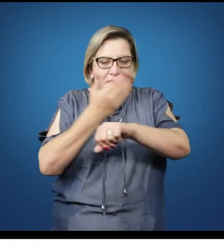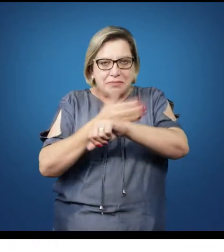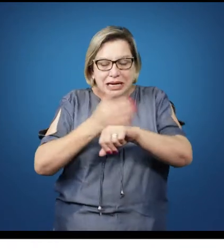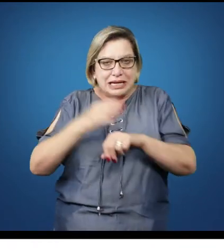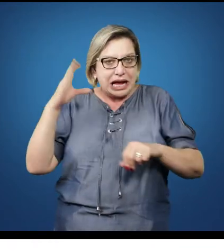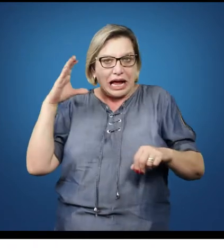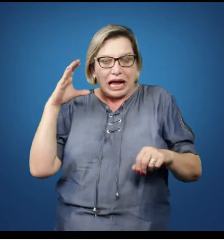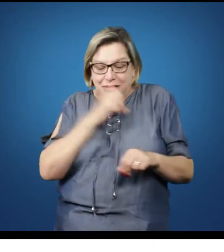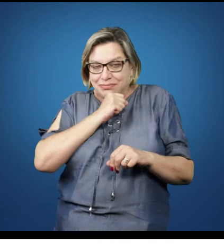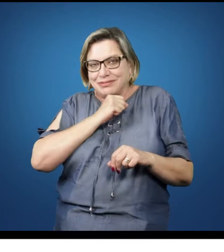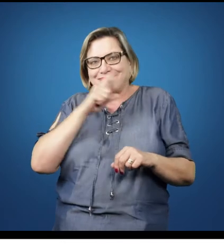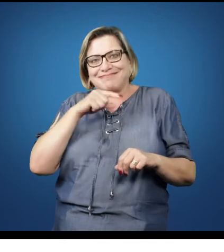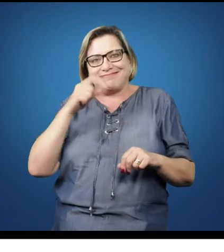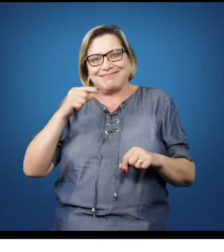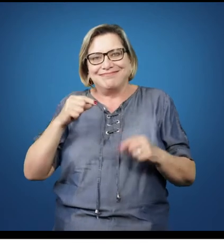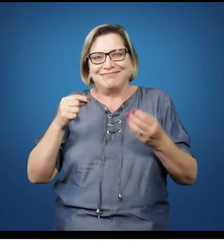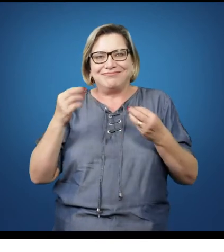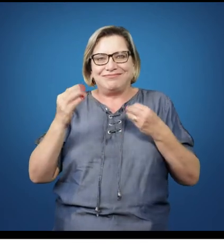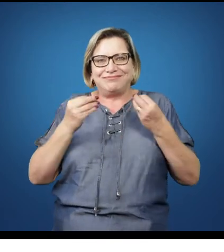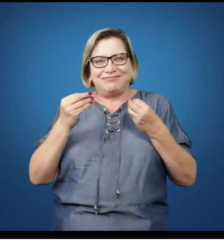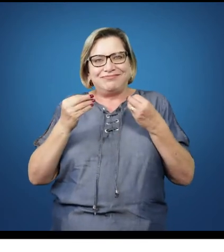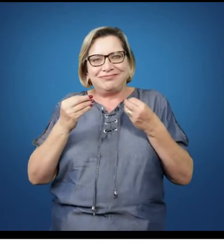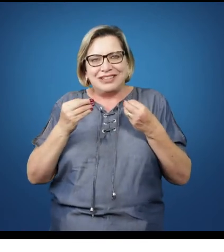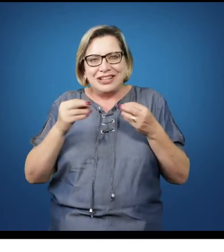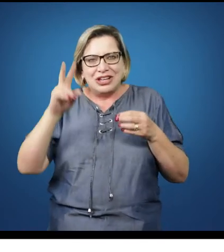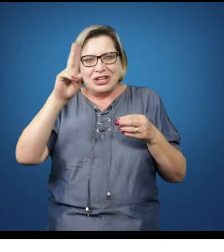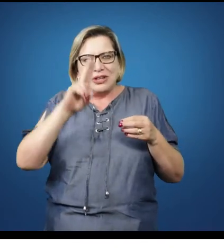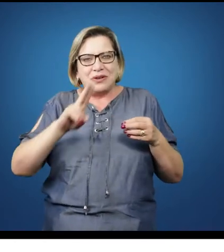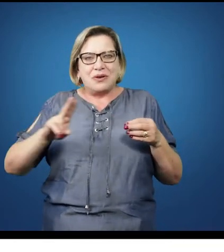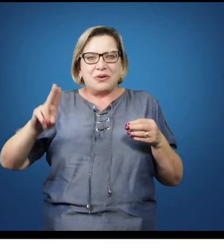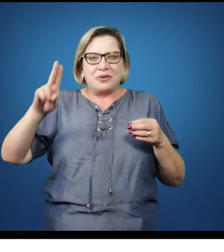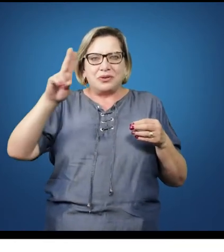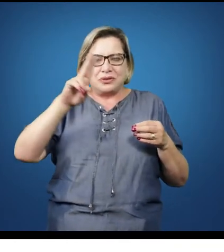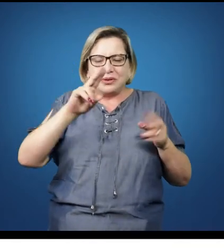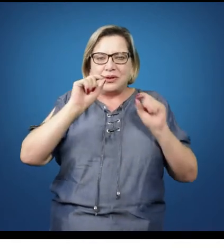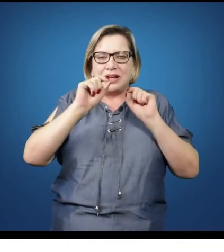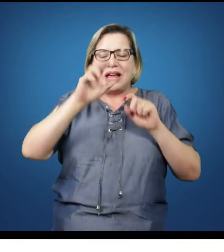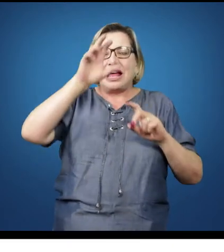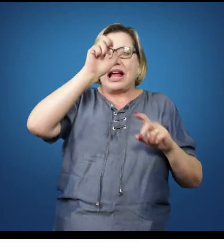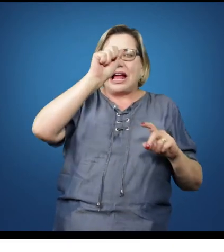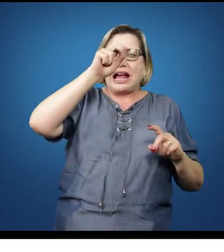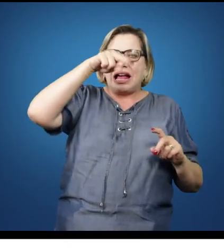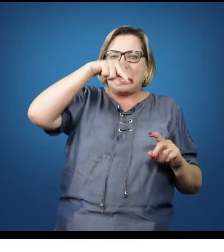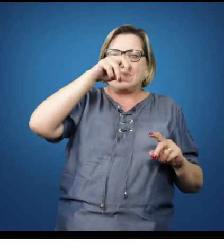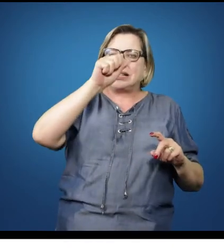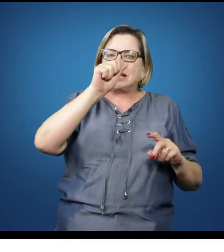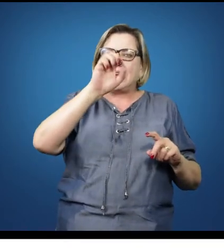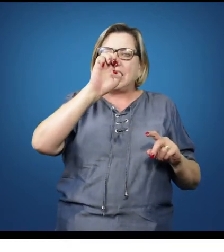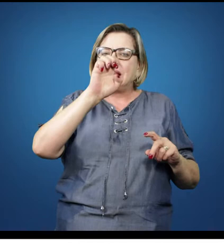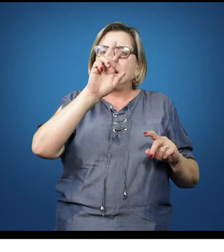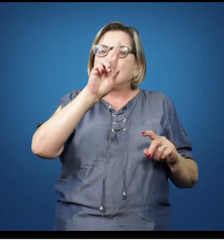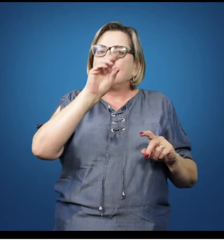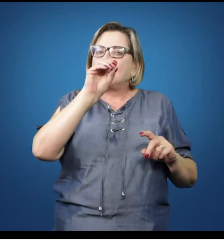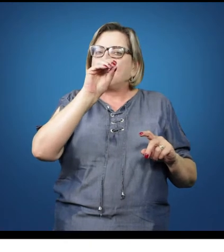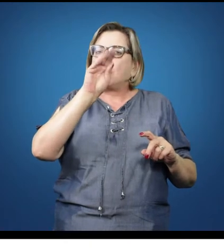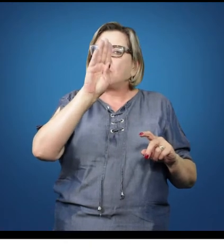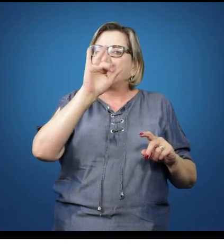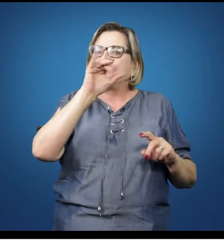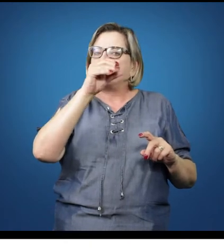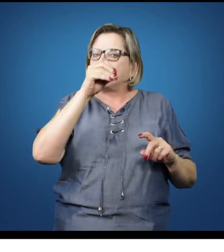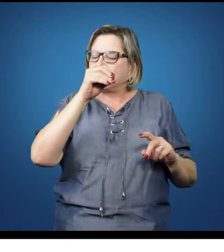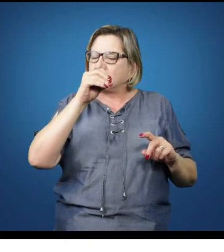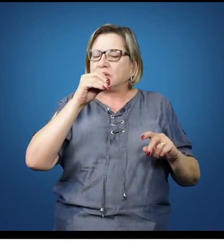rápida e utilizam do processo anaeróbico para o fornecimento de energia, e as